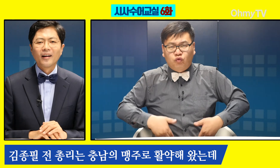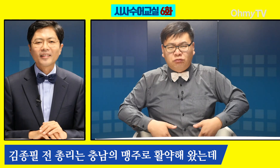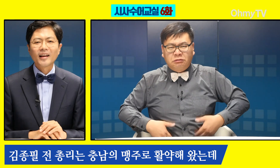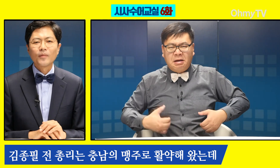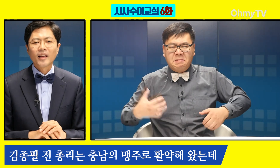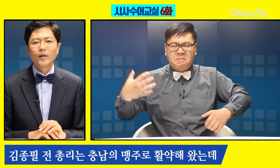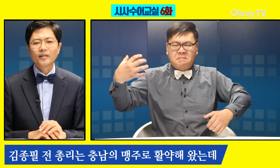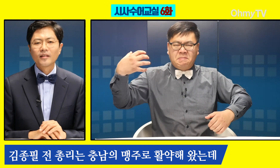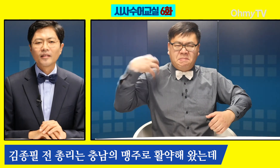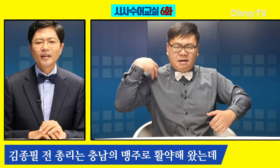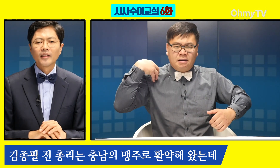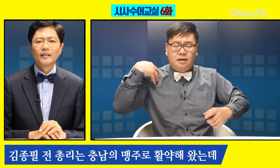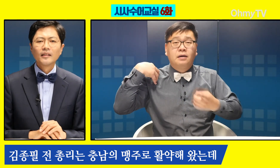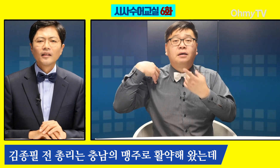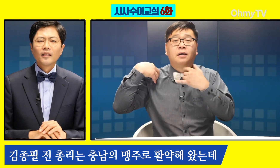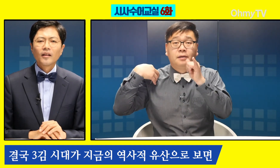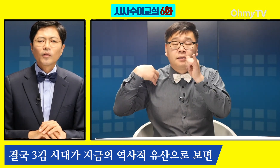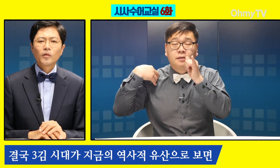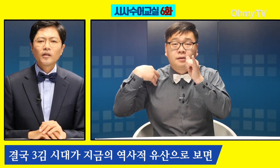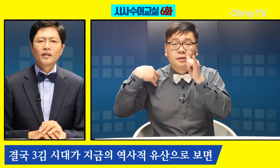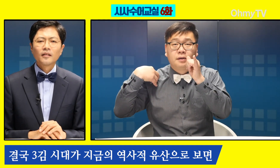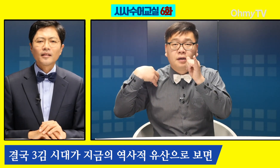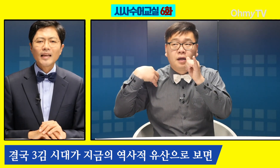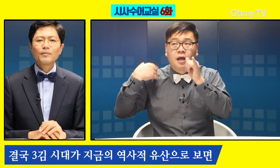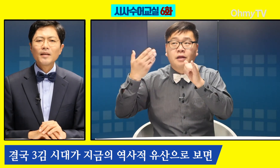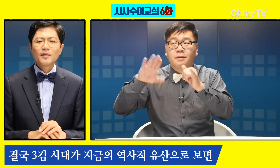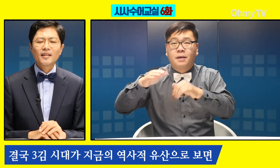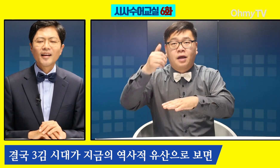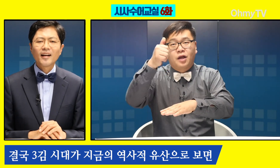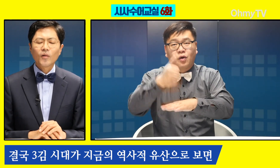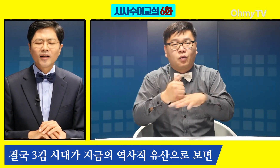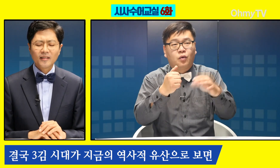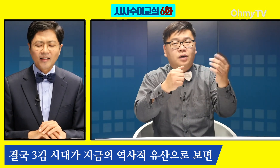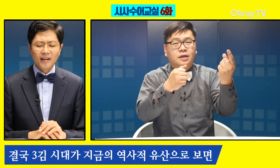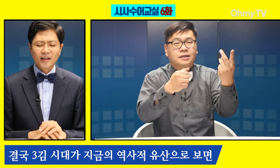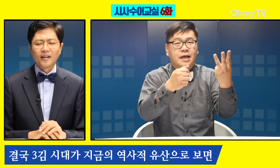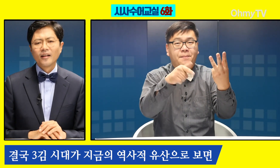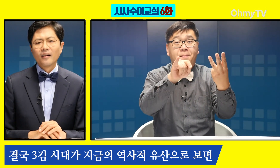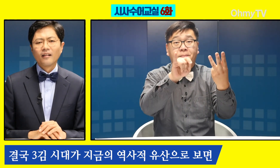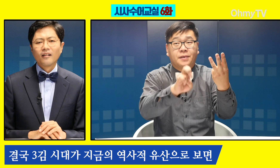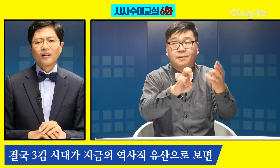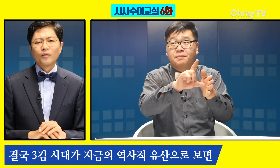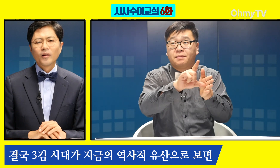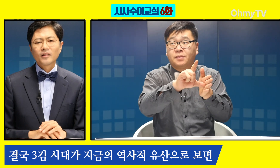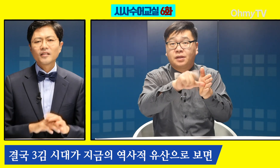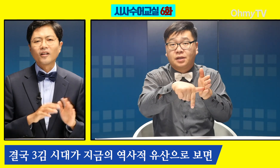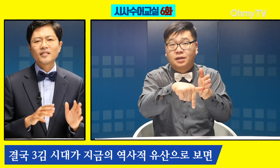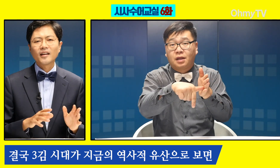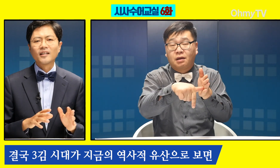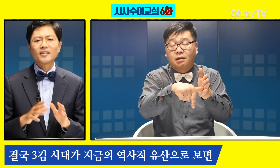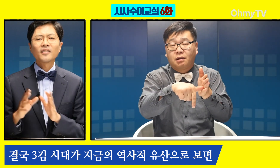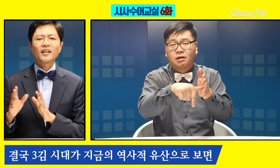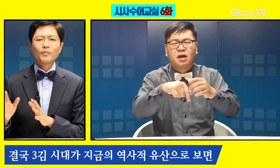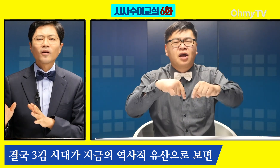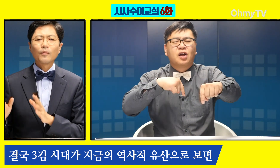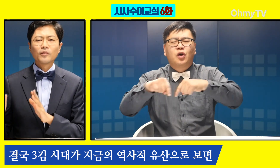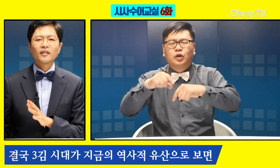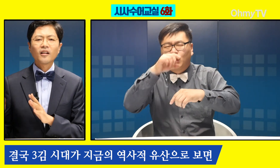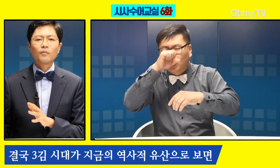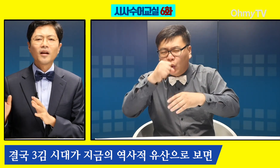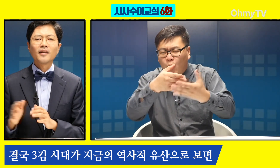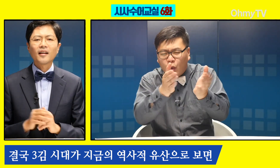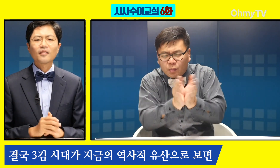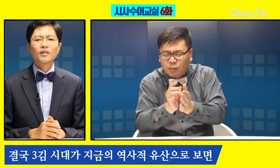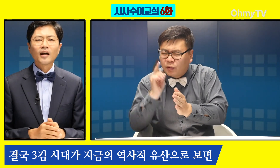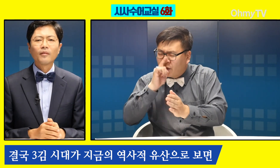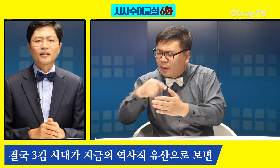맹주로 자리매김하셨는데 결국은 삼김시대라고 하는 게 그 정치의 긍정적인 면과